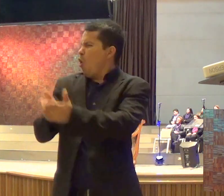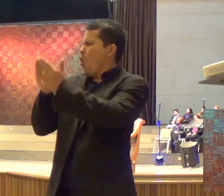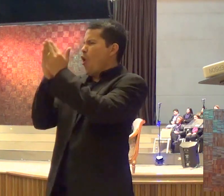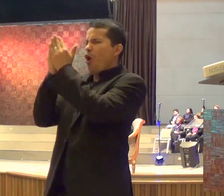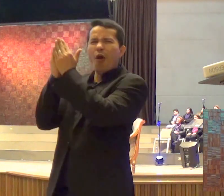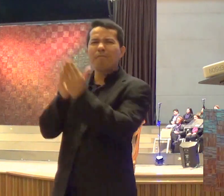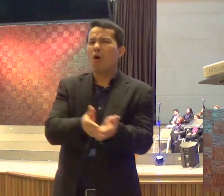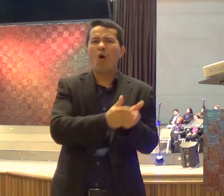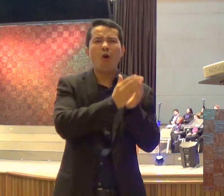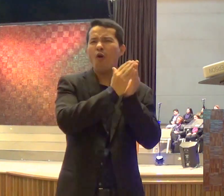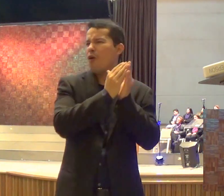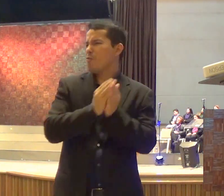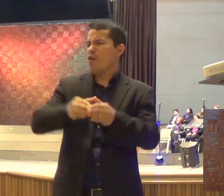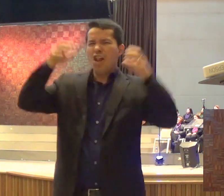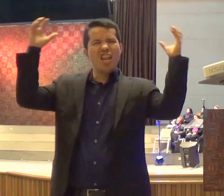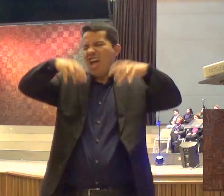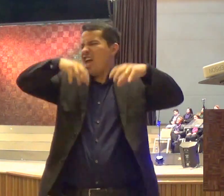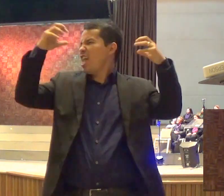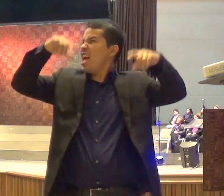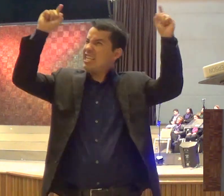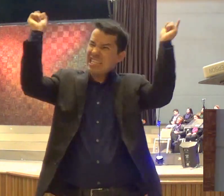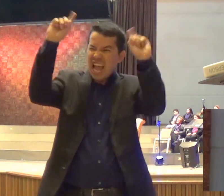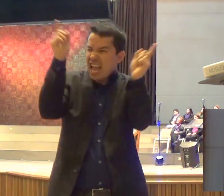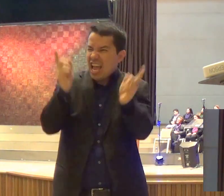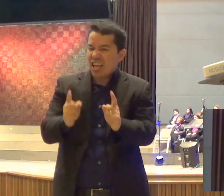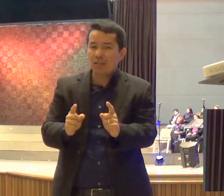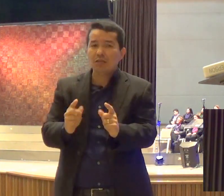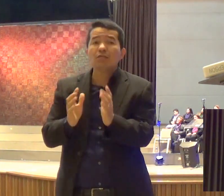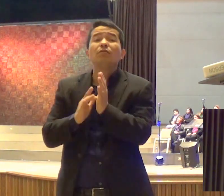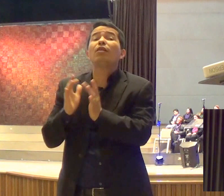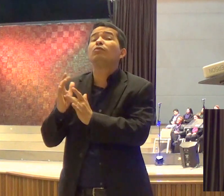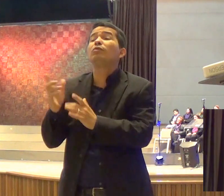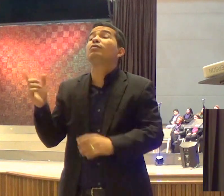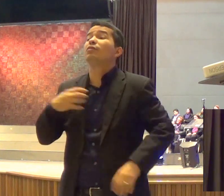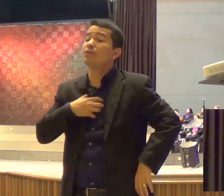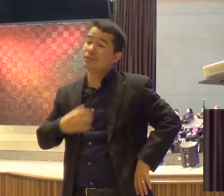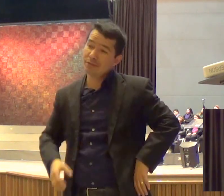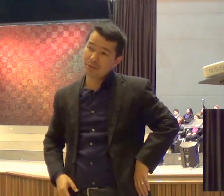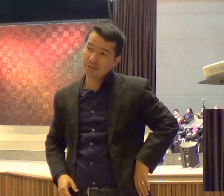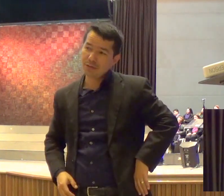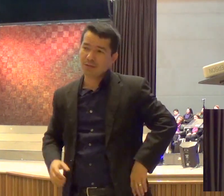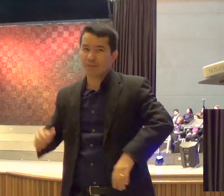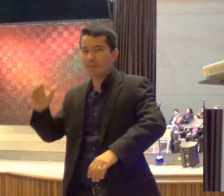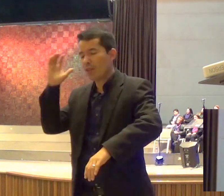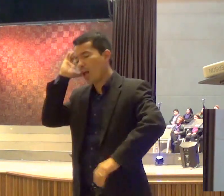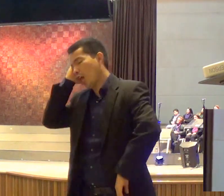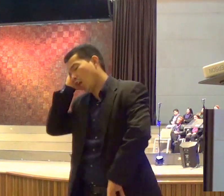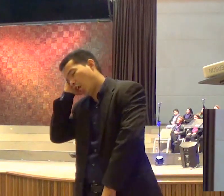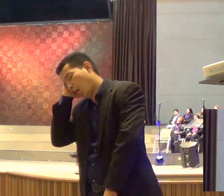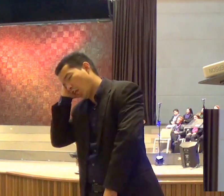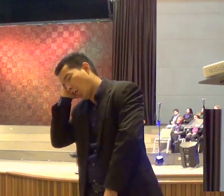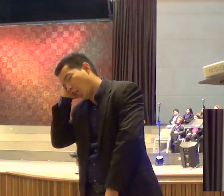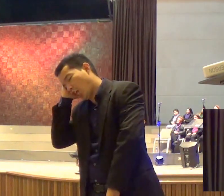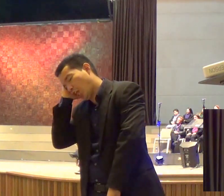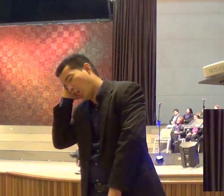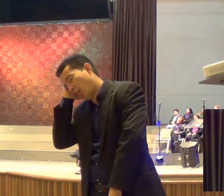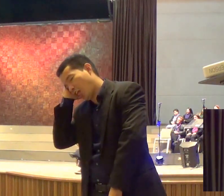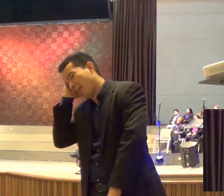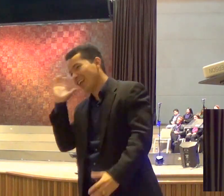Você já conversou querida irmã uma coisa importante com seu marido e ele dormindo